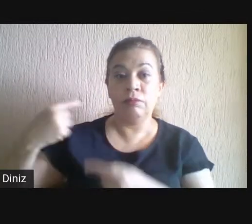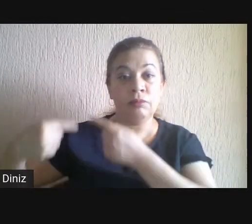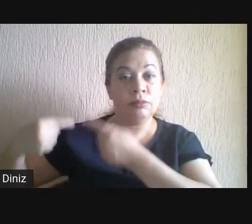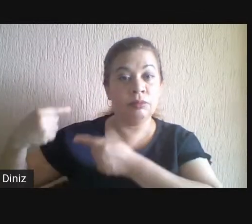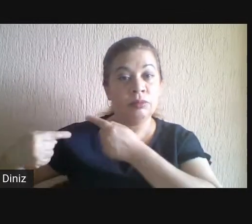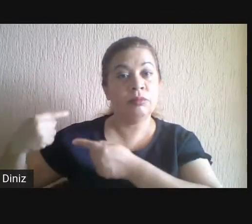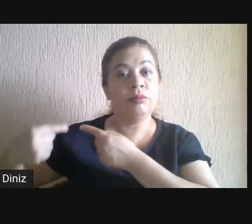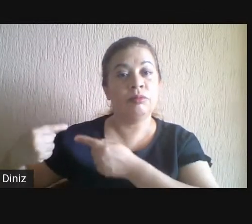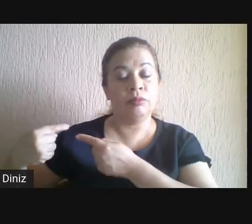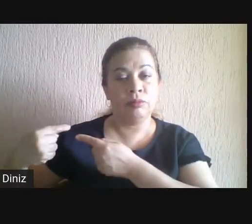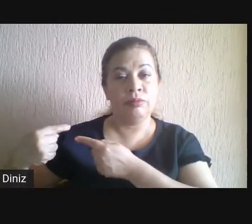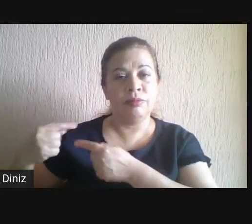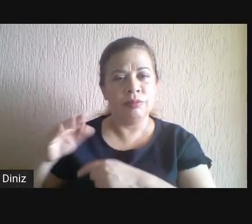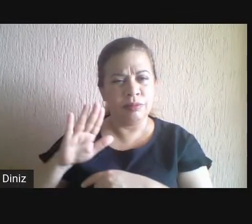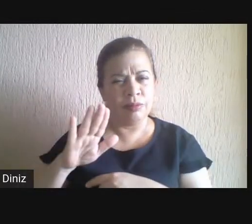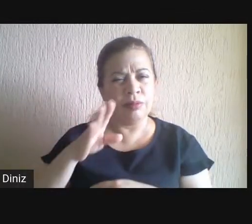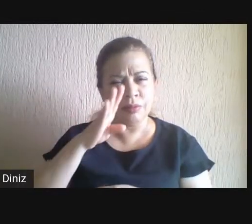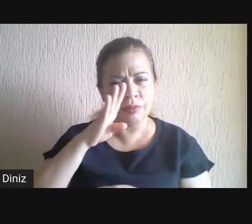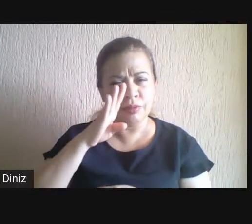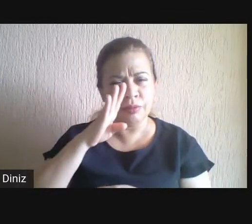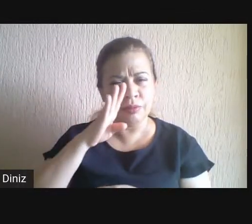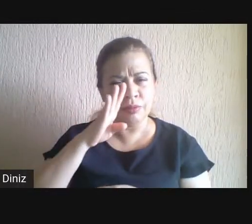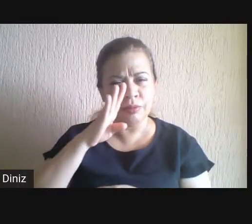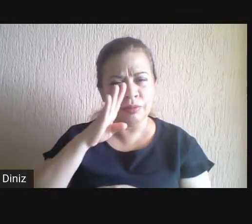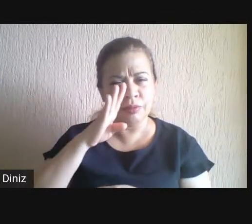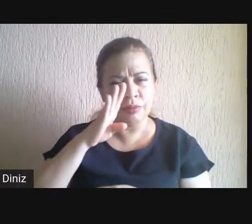mas principalmente